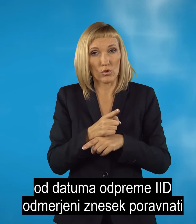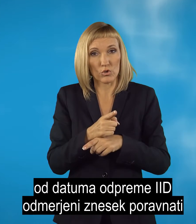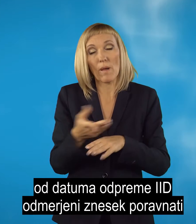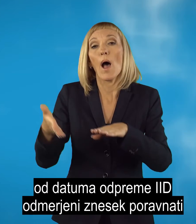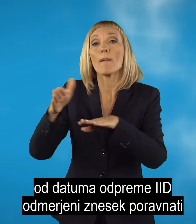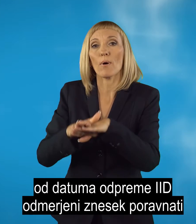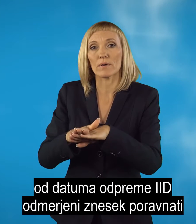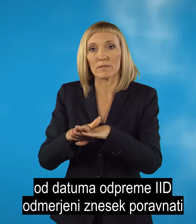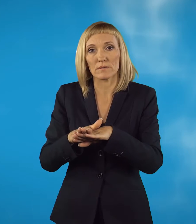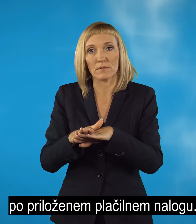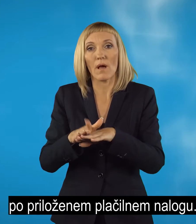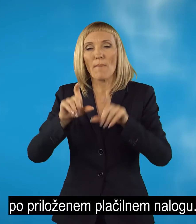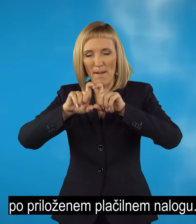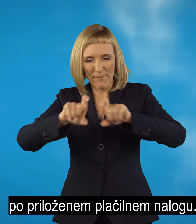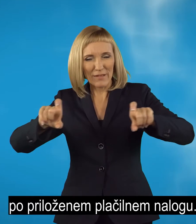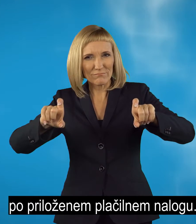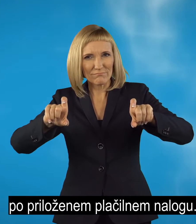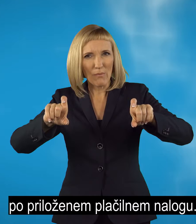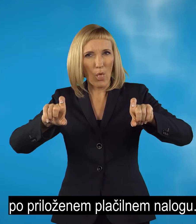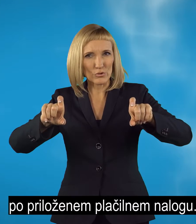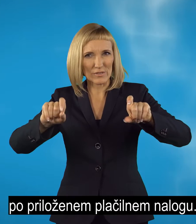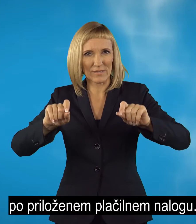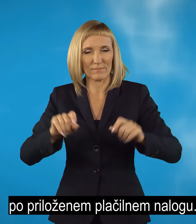znesek poravnati po priloženem plačilnem nalogu.